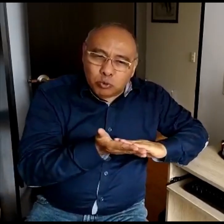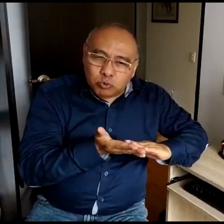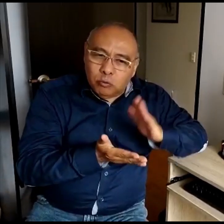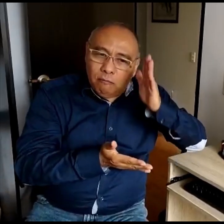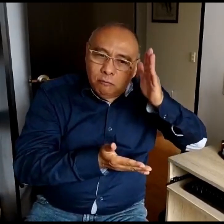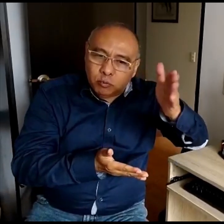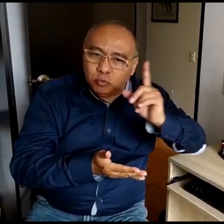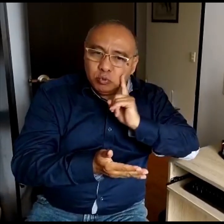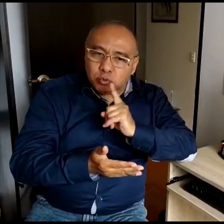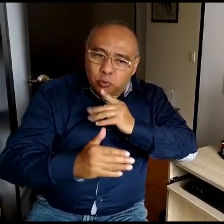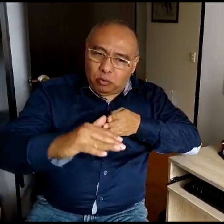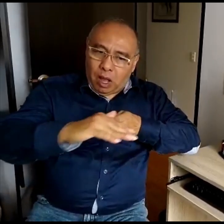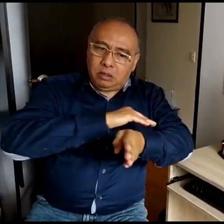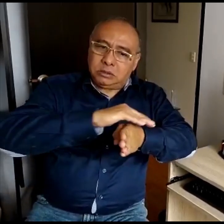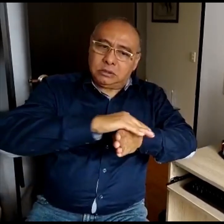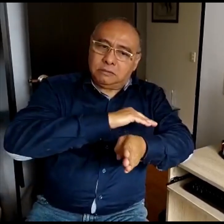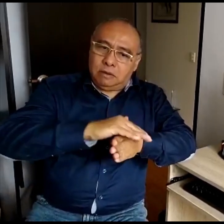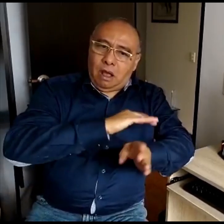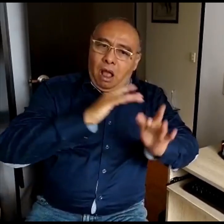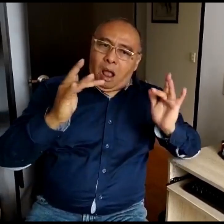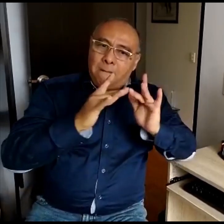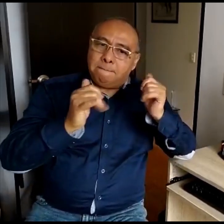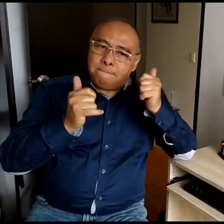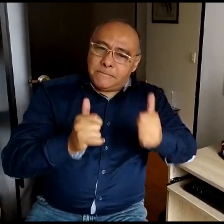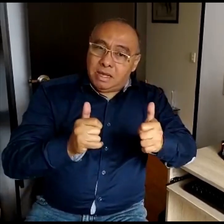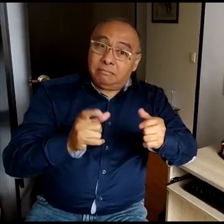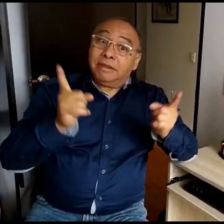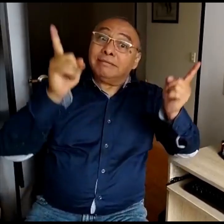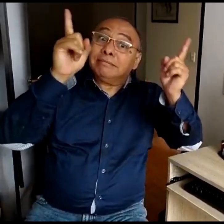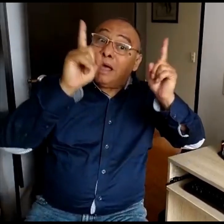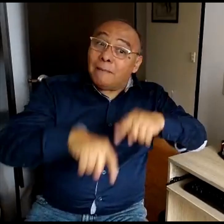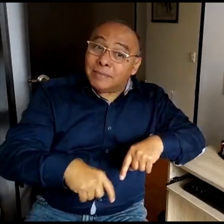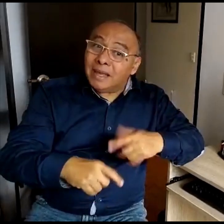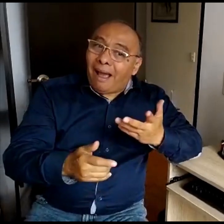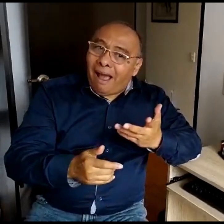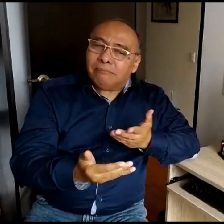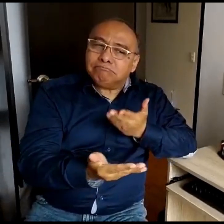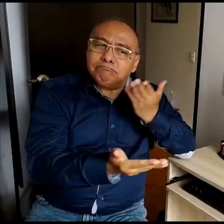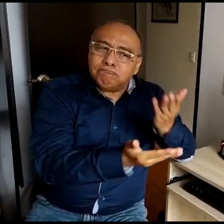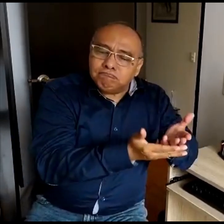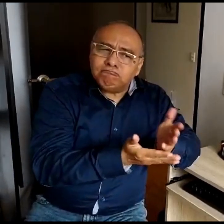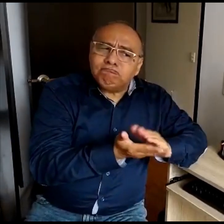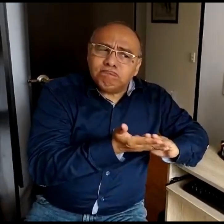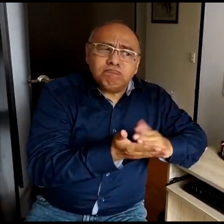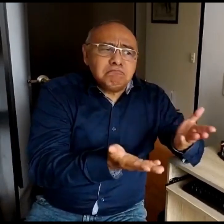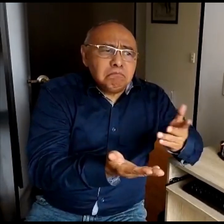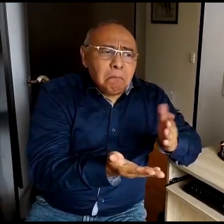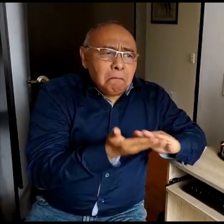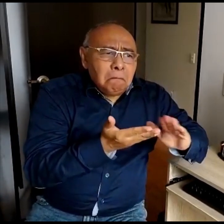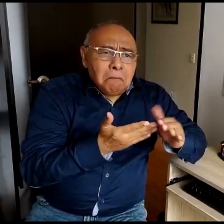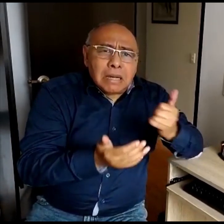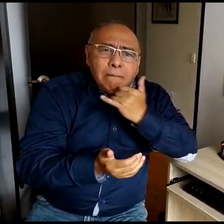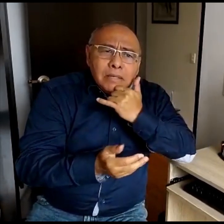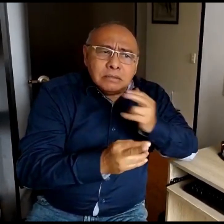efectivas de accesibilidad para la comunidad sorda. También se podrá hablar sobre la licencia de conducir para las personas